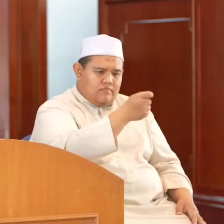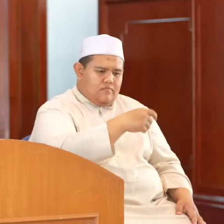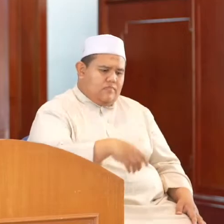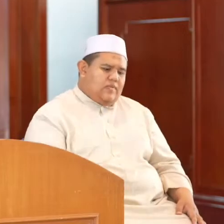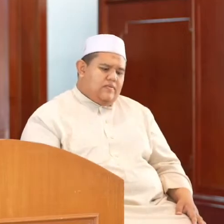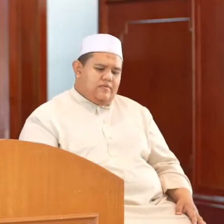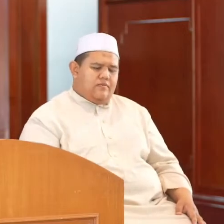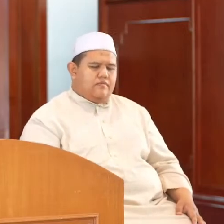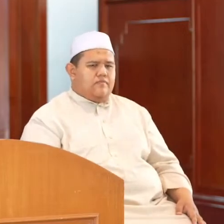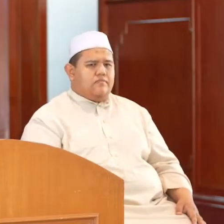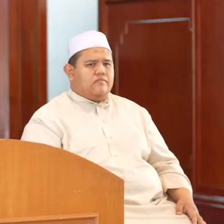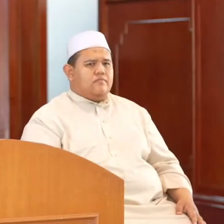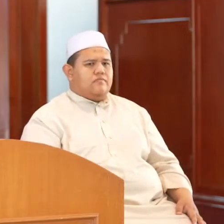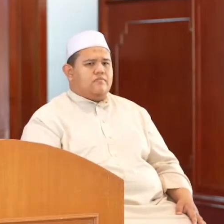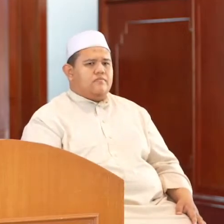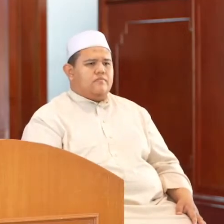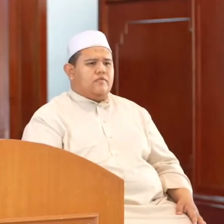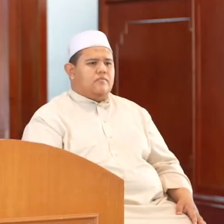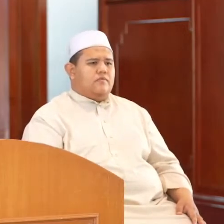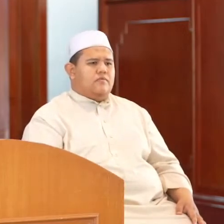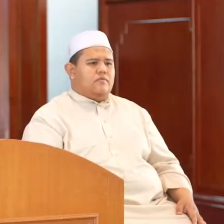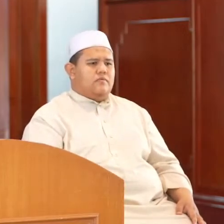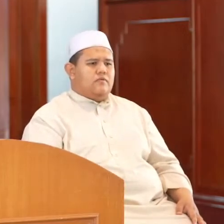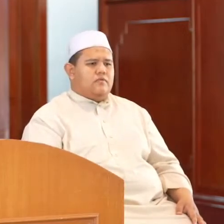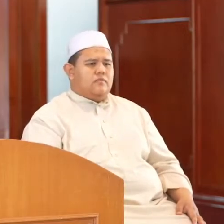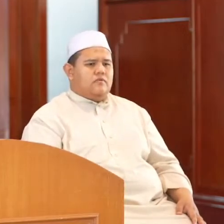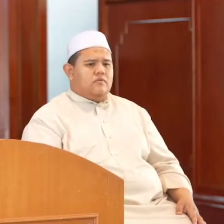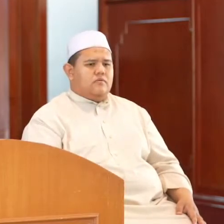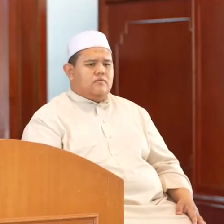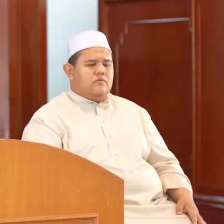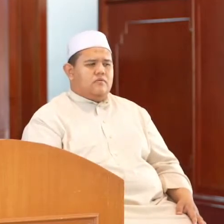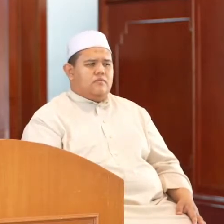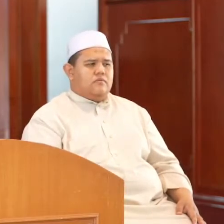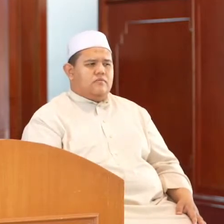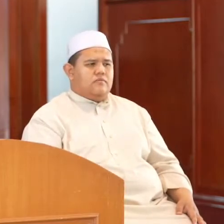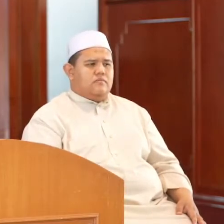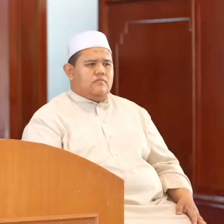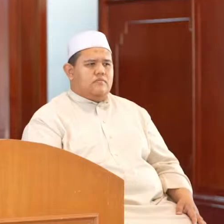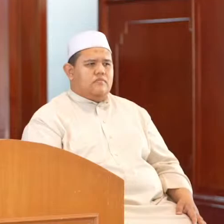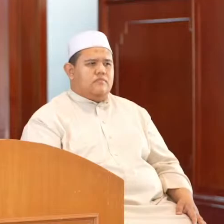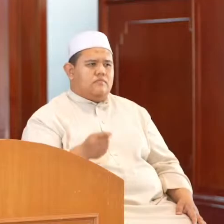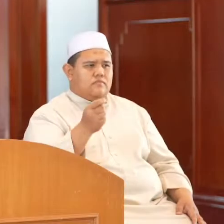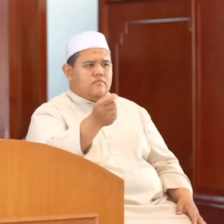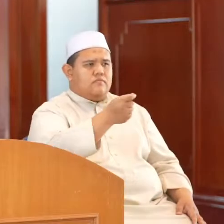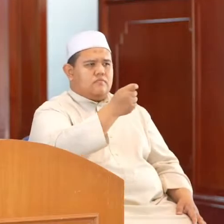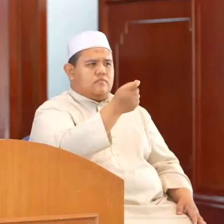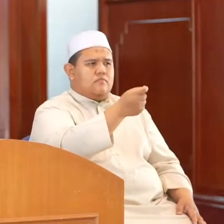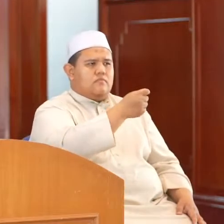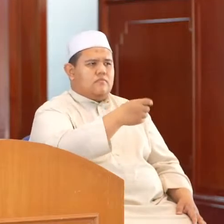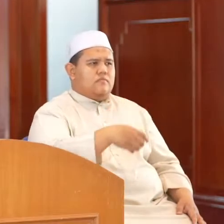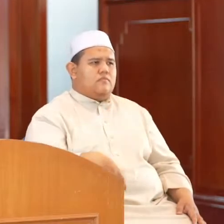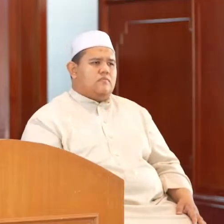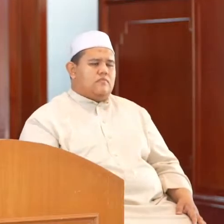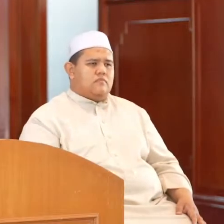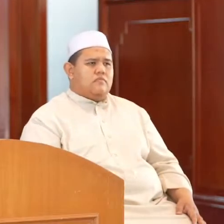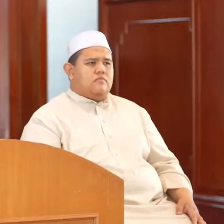fastadil bizalika ala subuti tufuliyatika wa adami sidkika